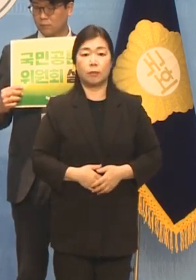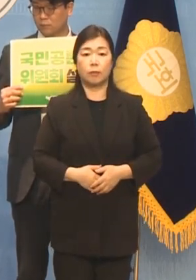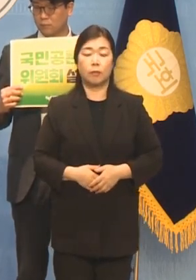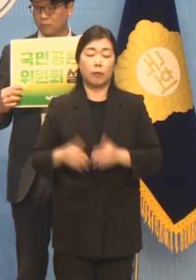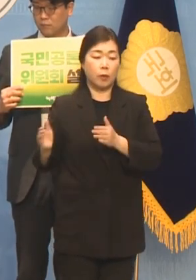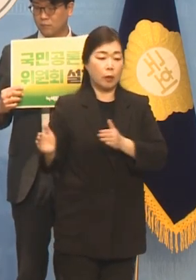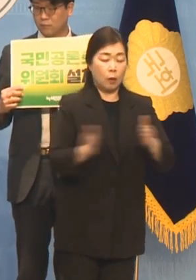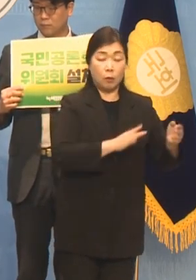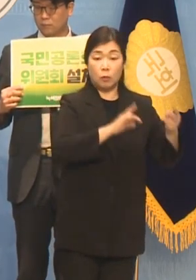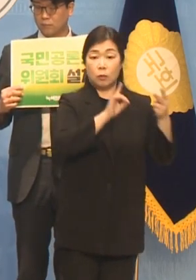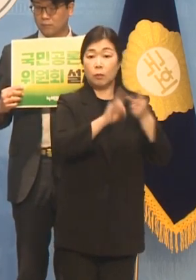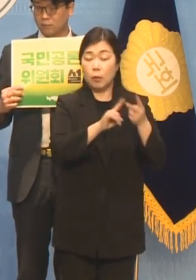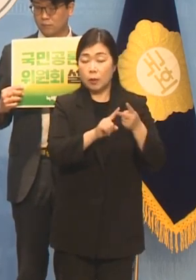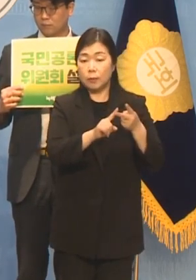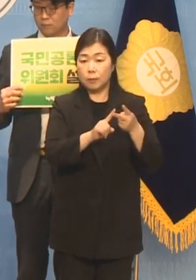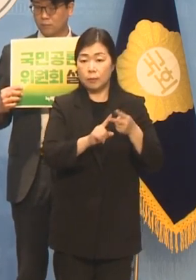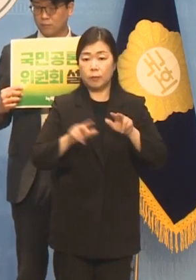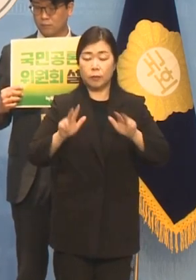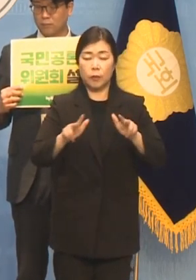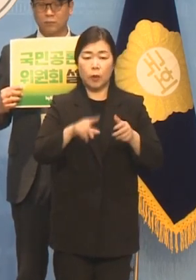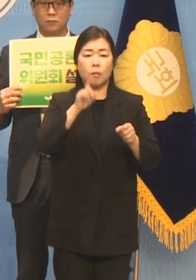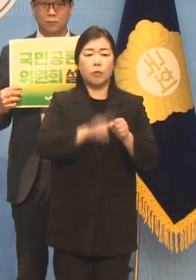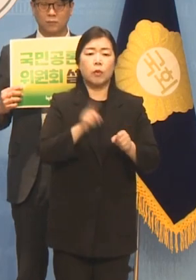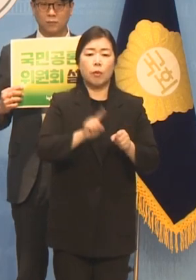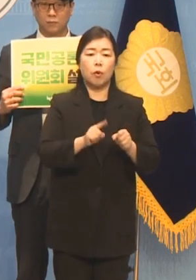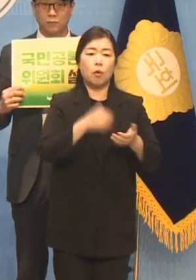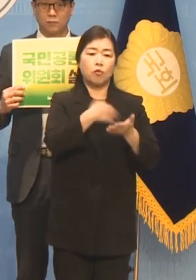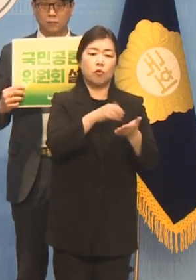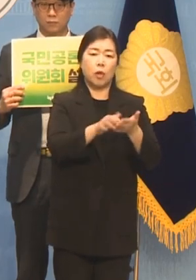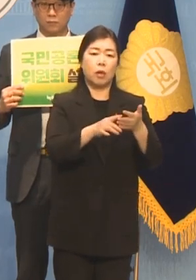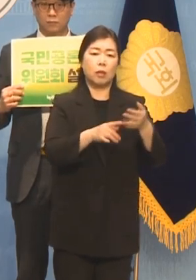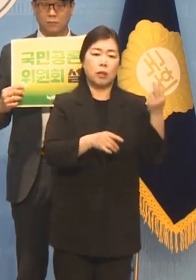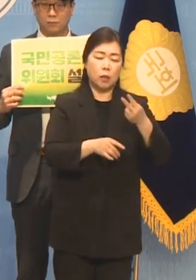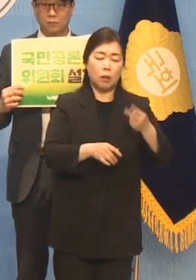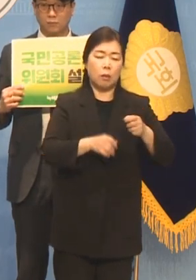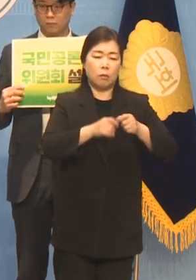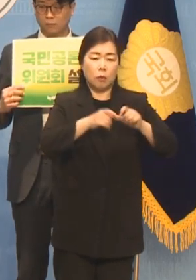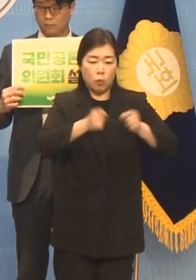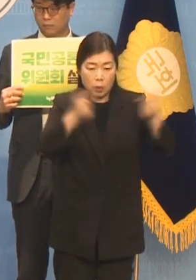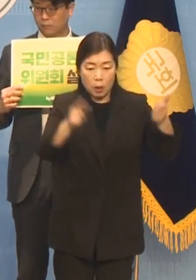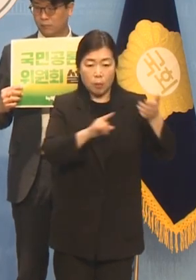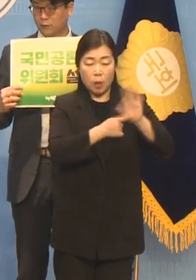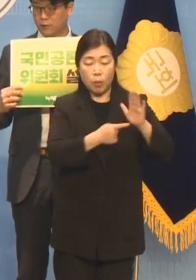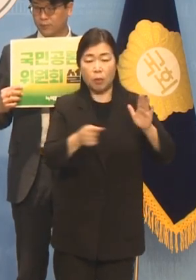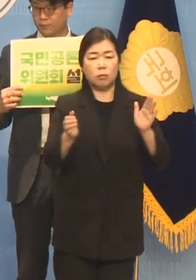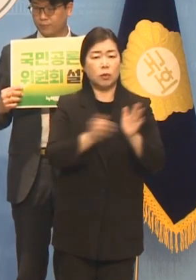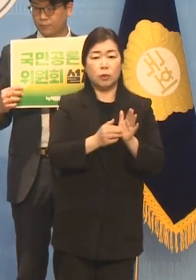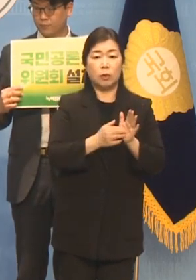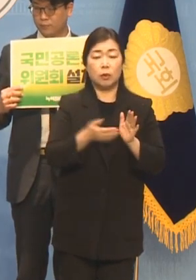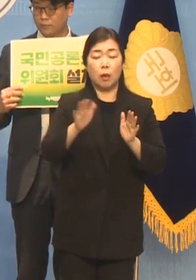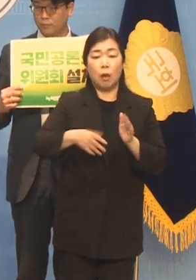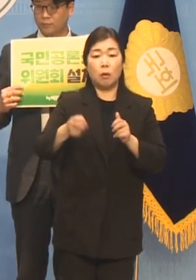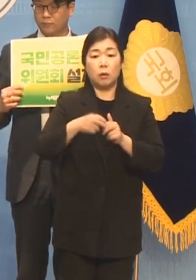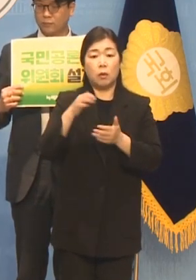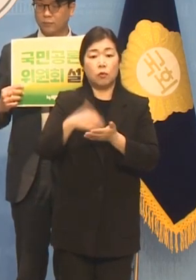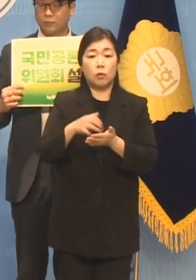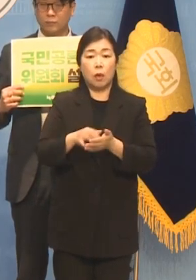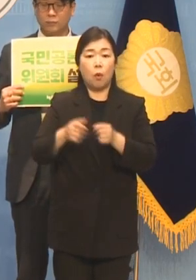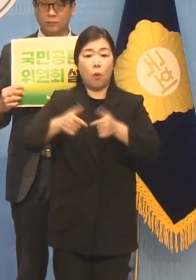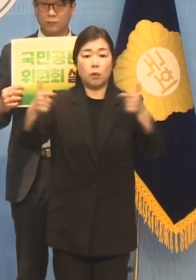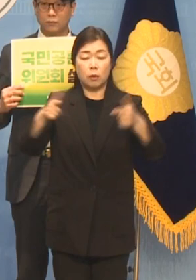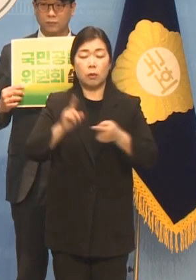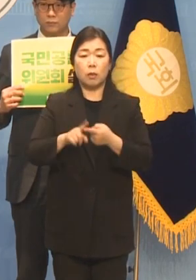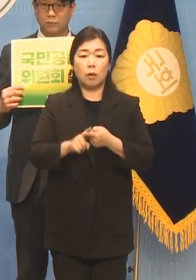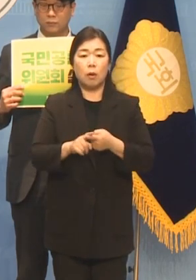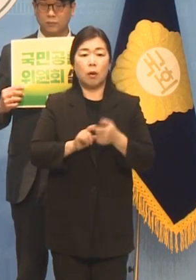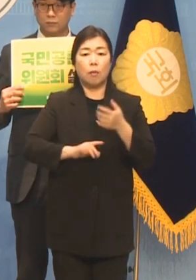최근 쟁점이 의대 정원 확대 2,000명 숫자 중심으로만 형성되고 있습니다. 의사인력 확충 관련해서는 얼마나